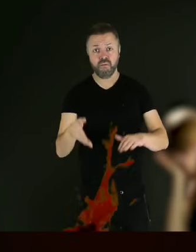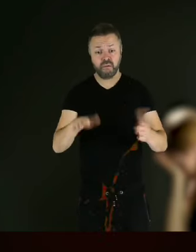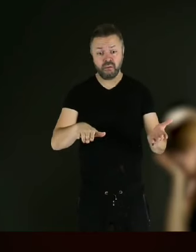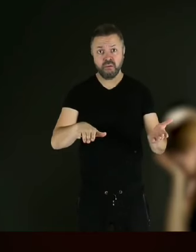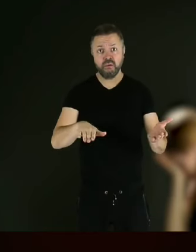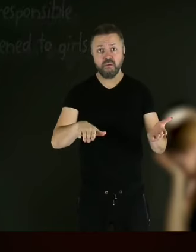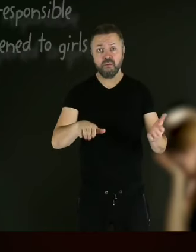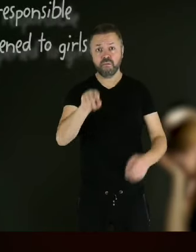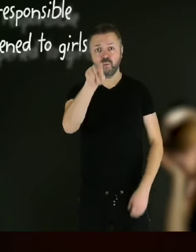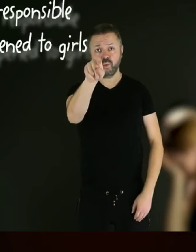рождеизованию.